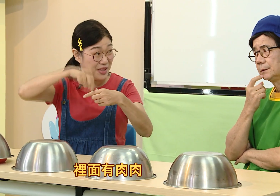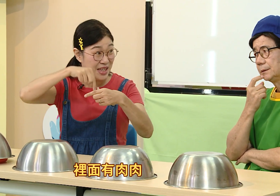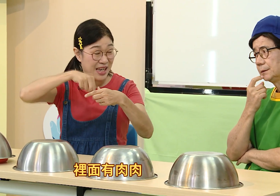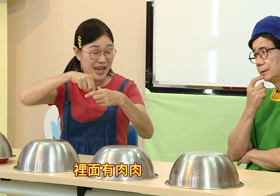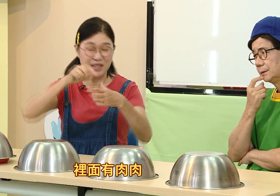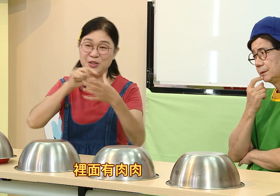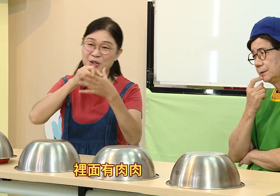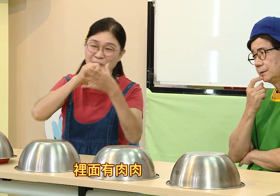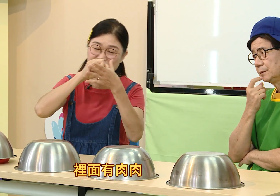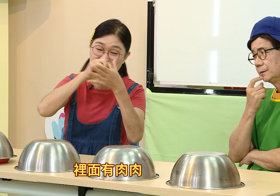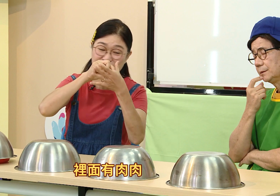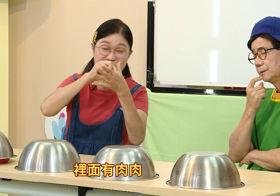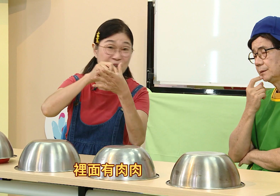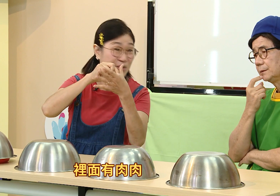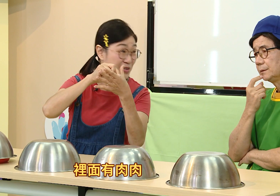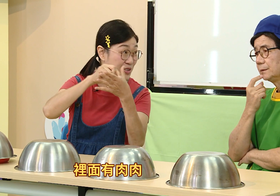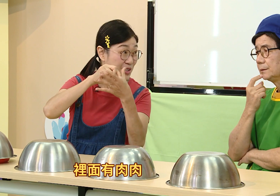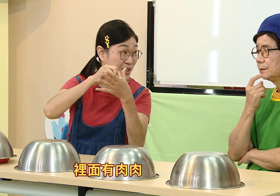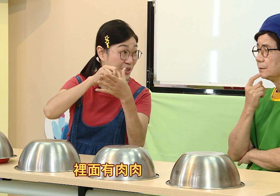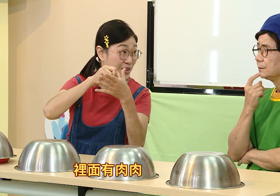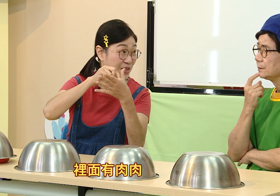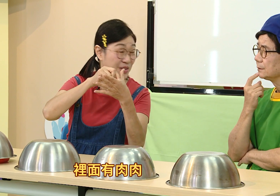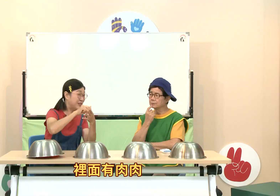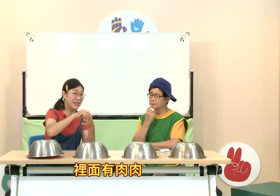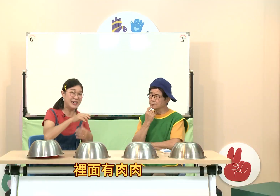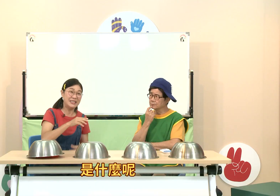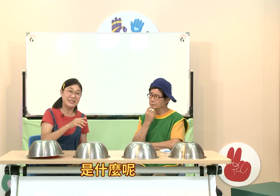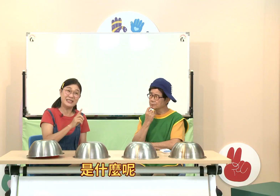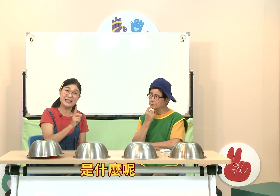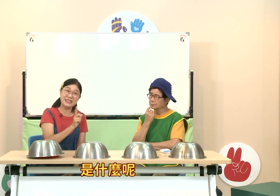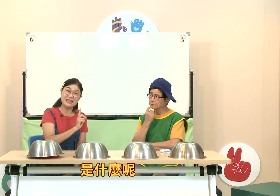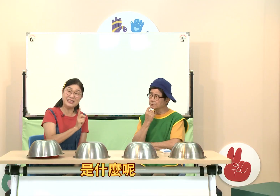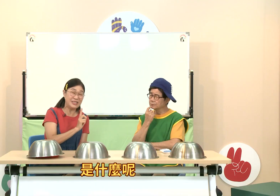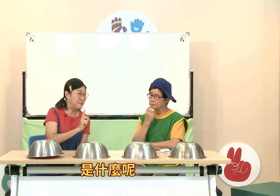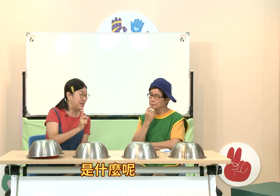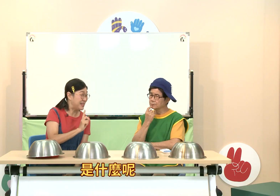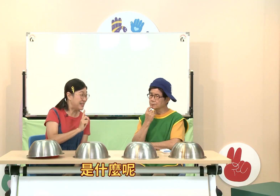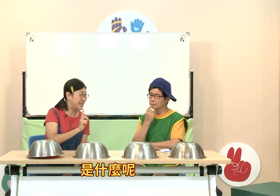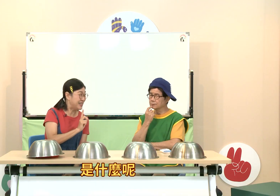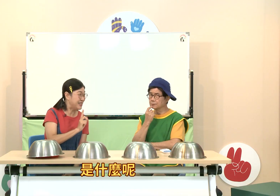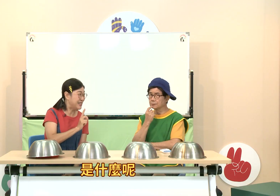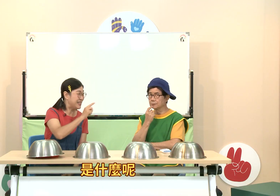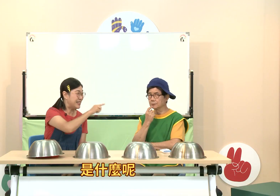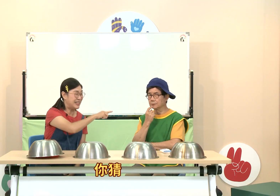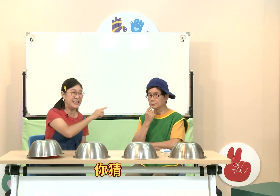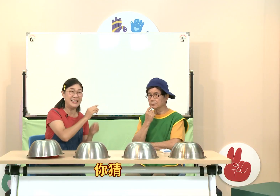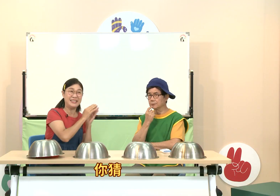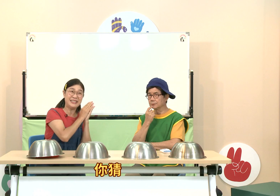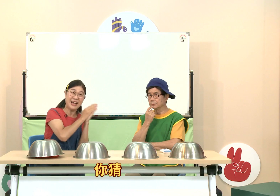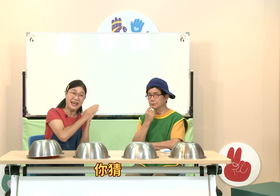有肉肉是什麼呢你猜